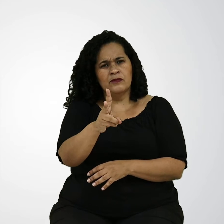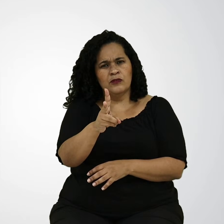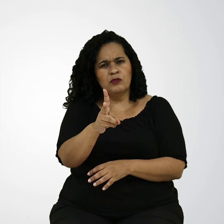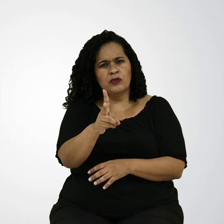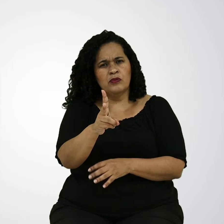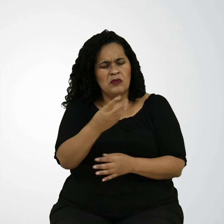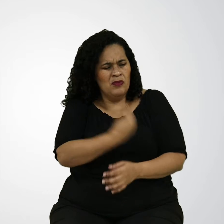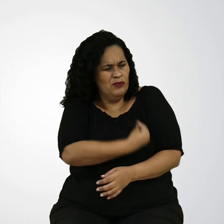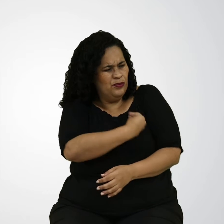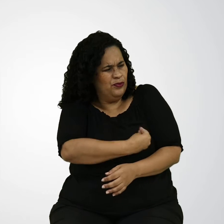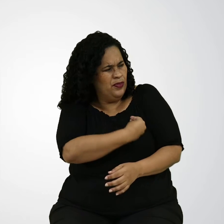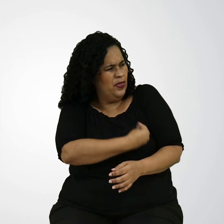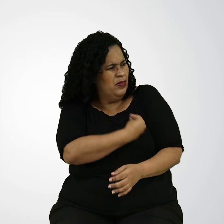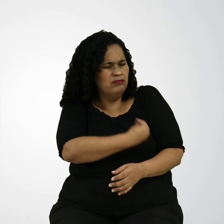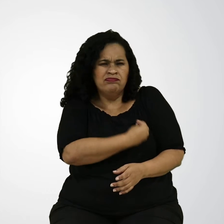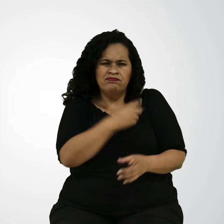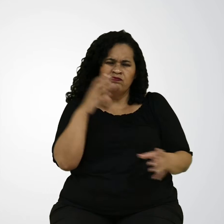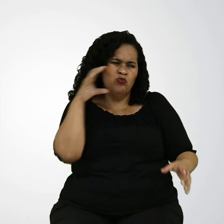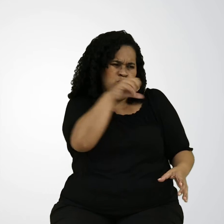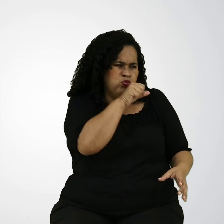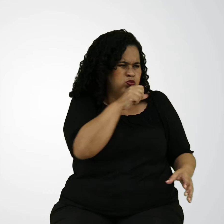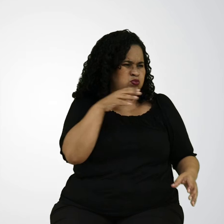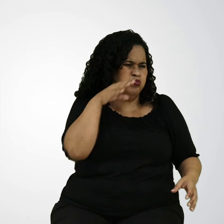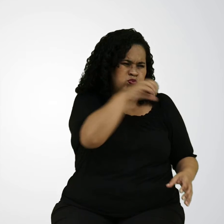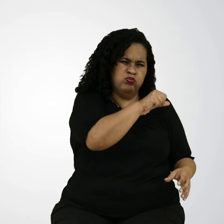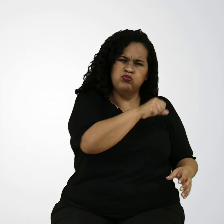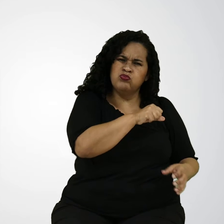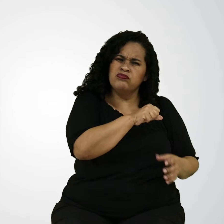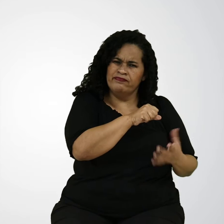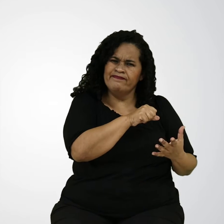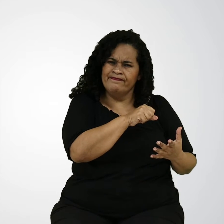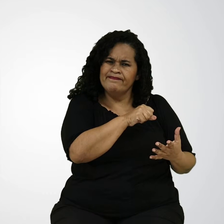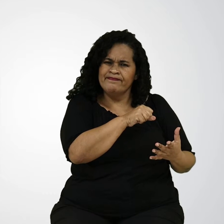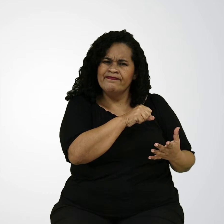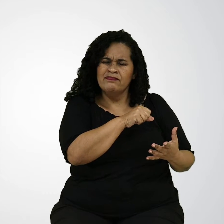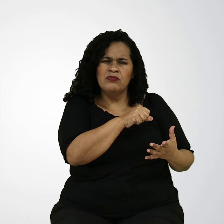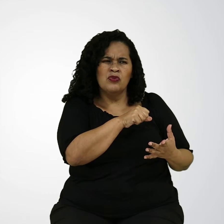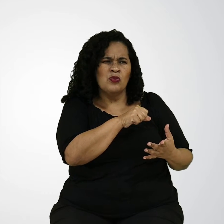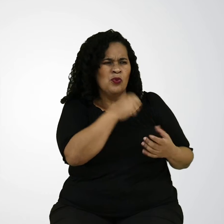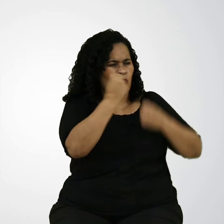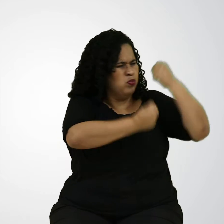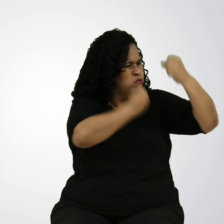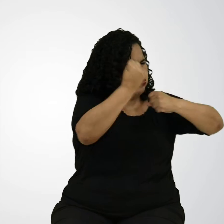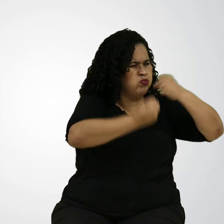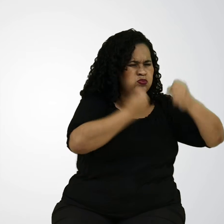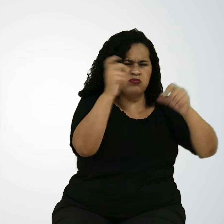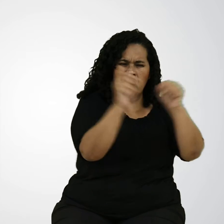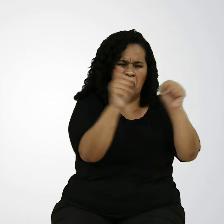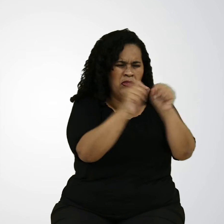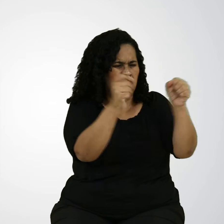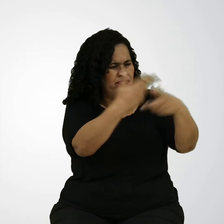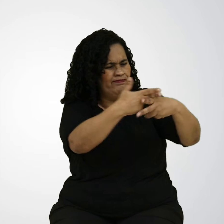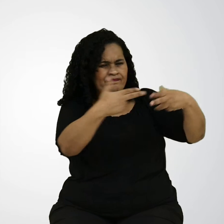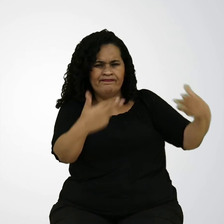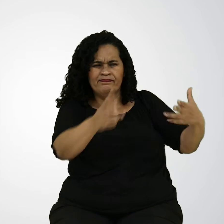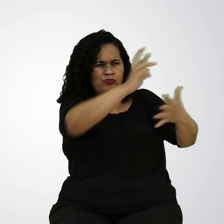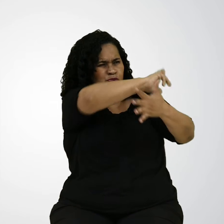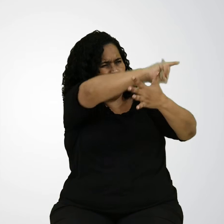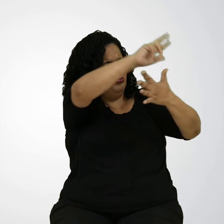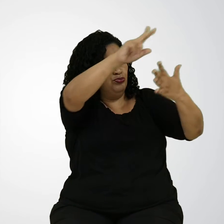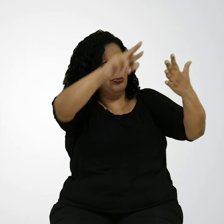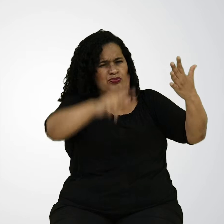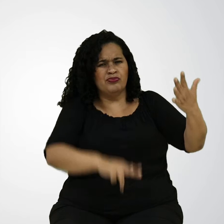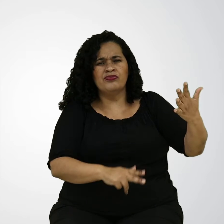correria do dia a dia. Existirão momentos em que o seu corpo vai dizer para você